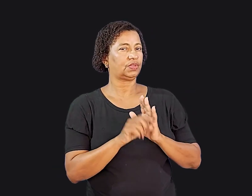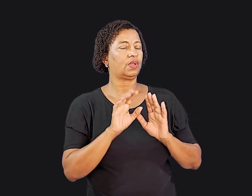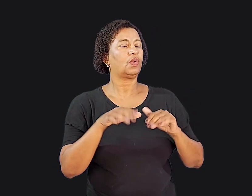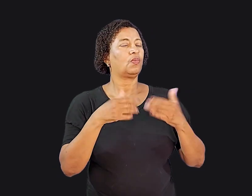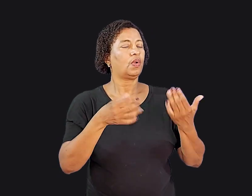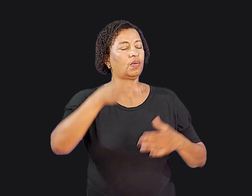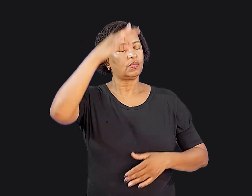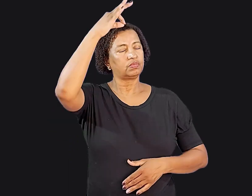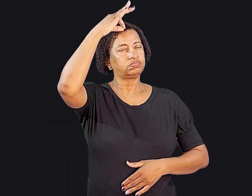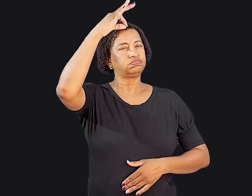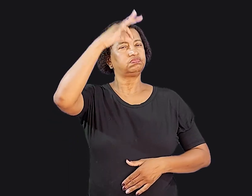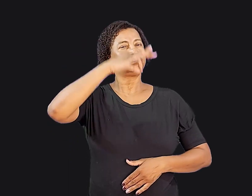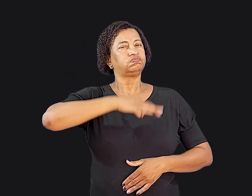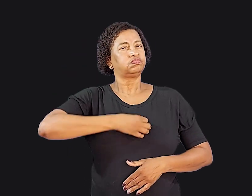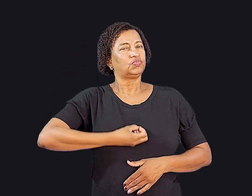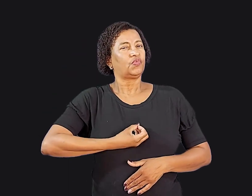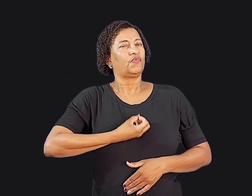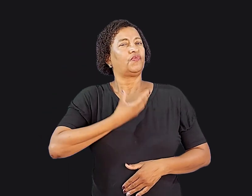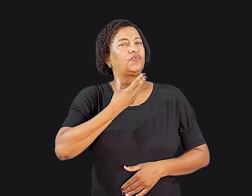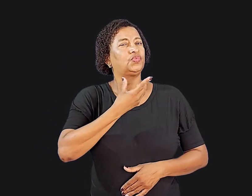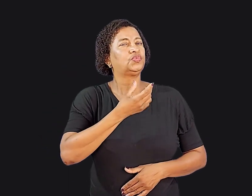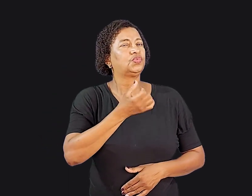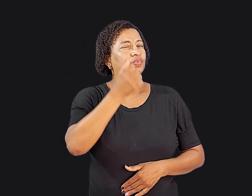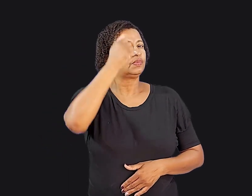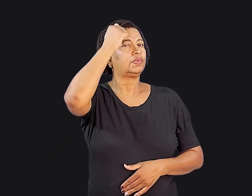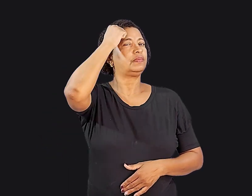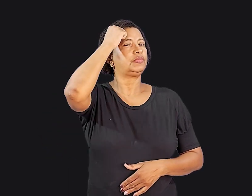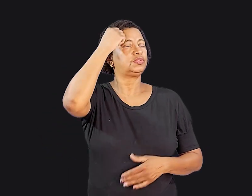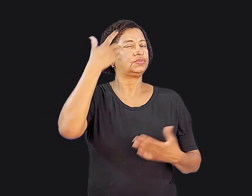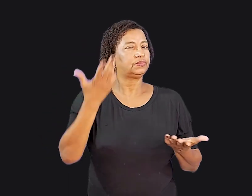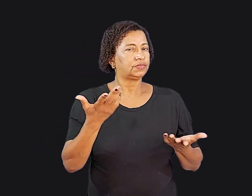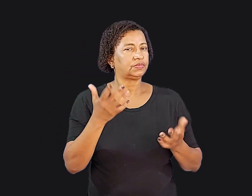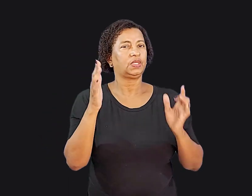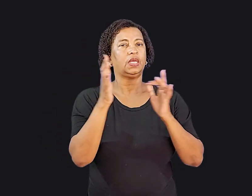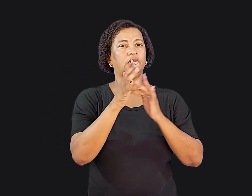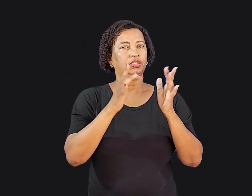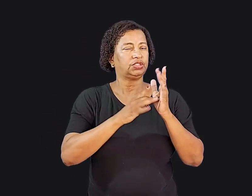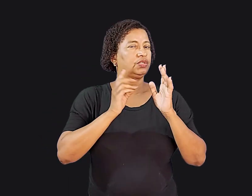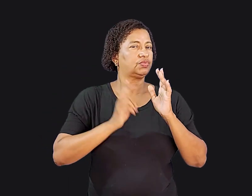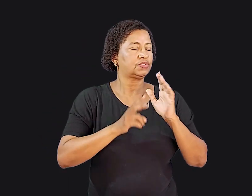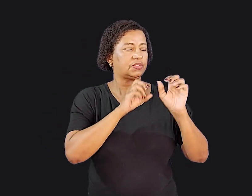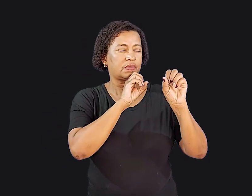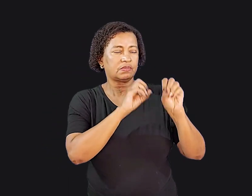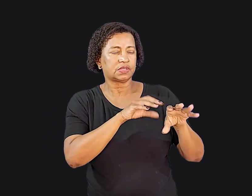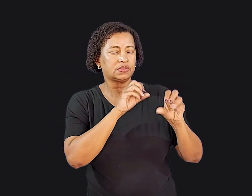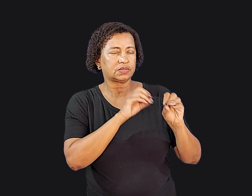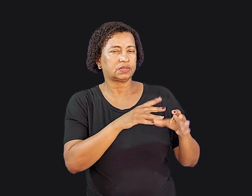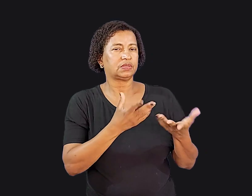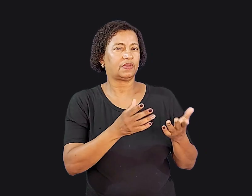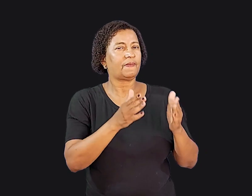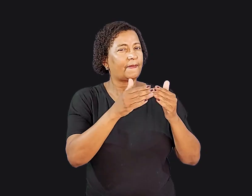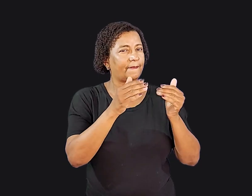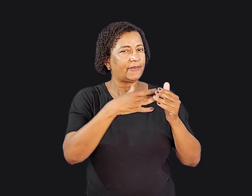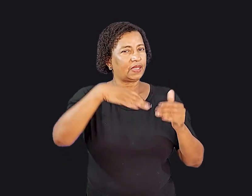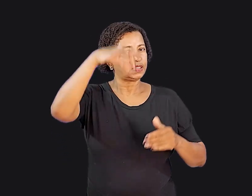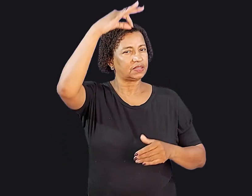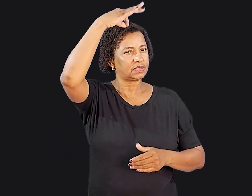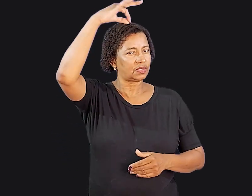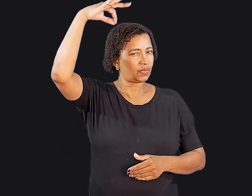do fruto do arrependimento? Preste atenção, Jesus estava sempre ensinando, peça ao Espírito Santo que revele